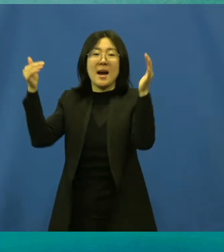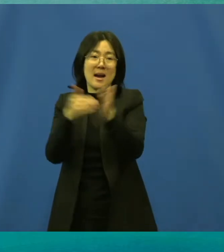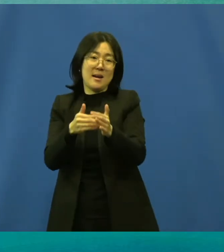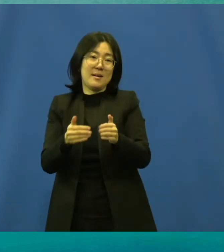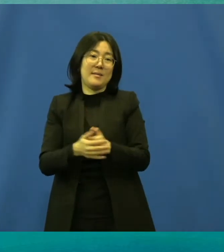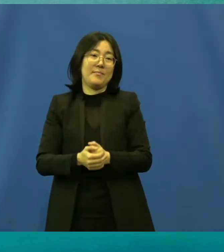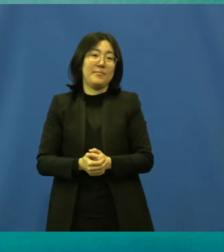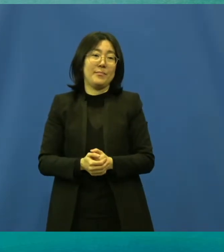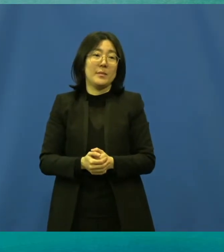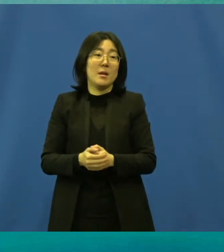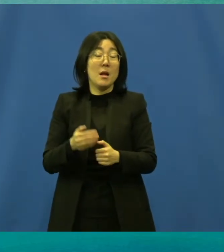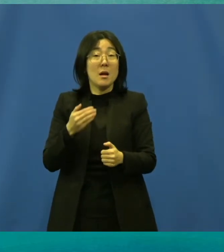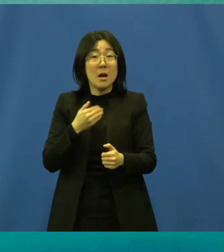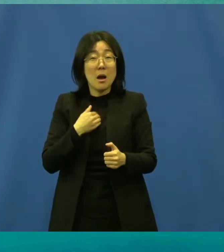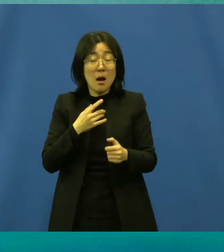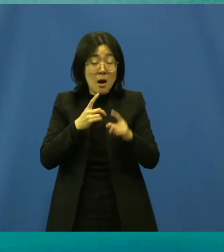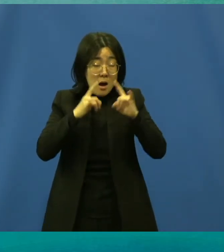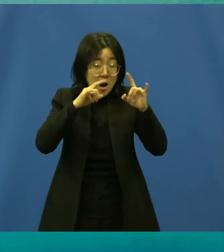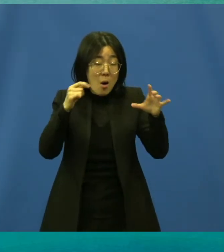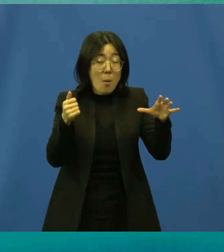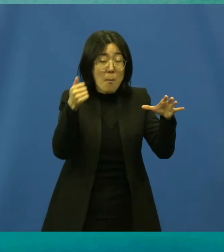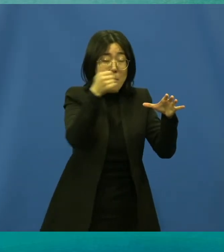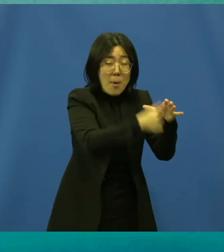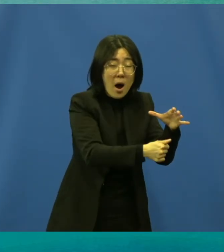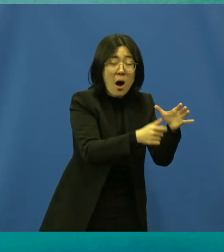내가 스올의 뱃속에서 부르짖었더니,